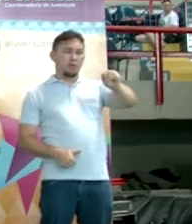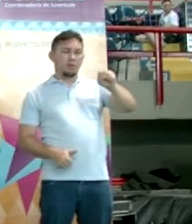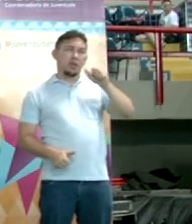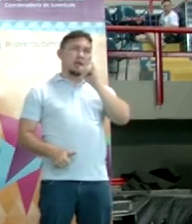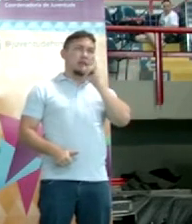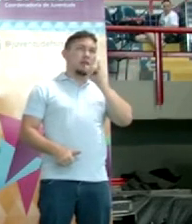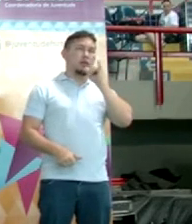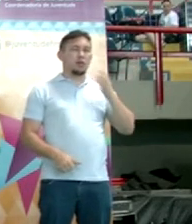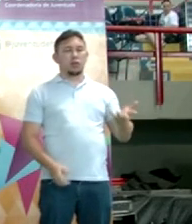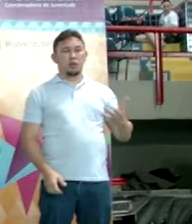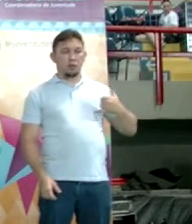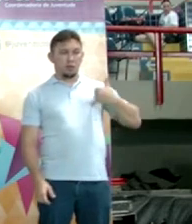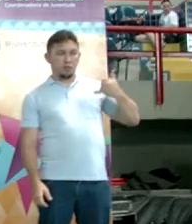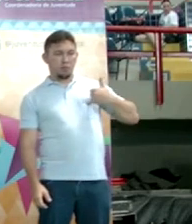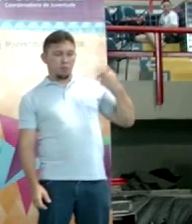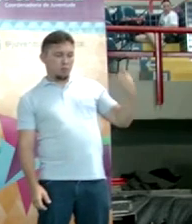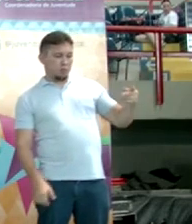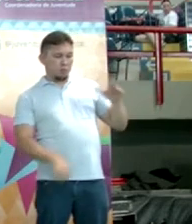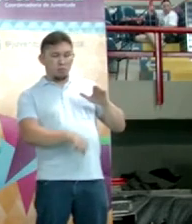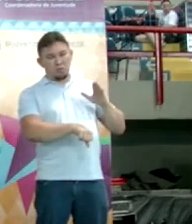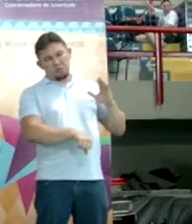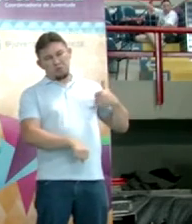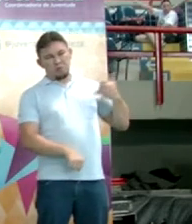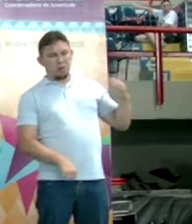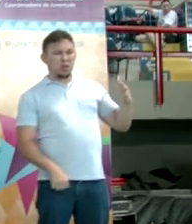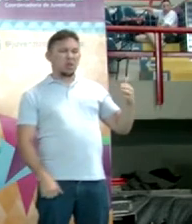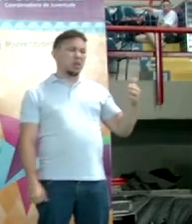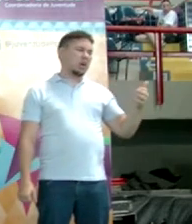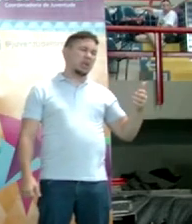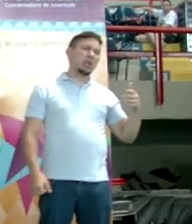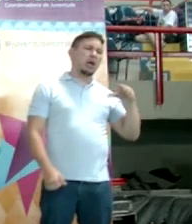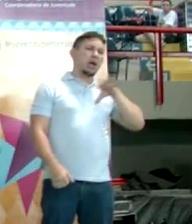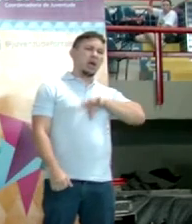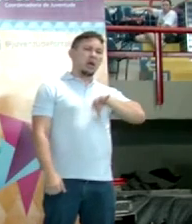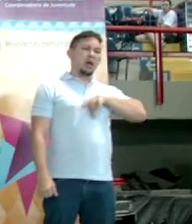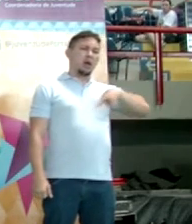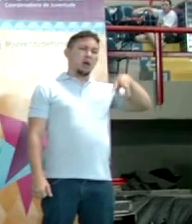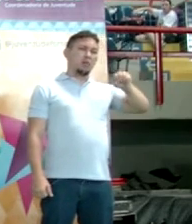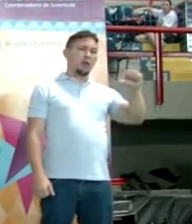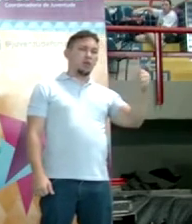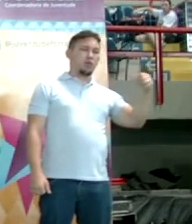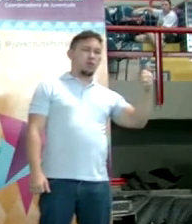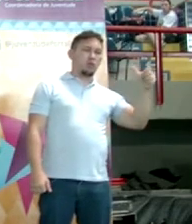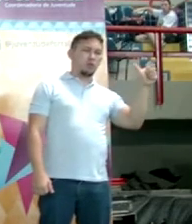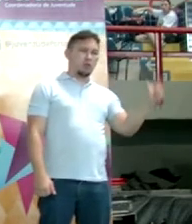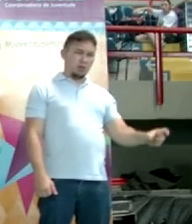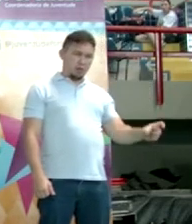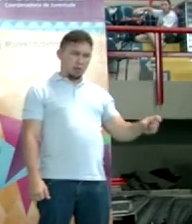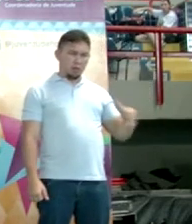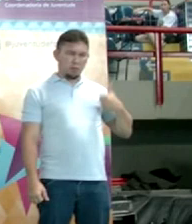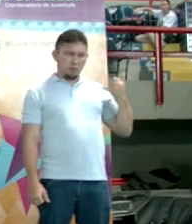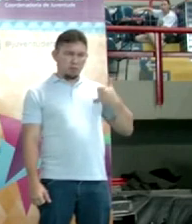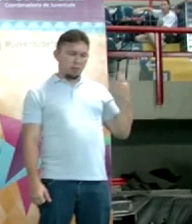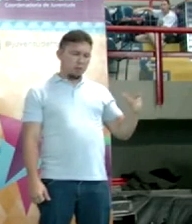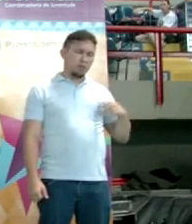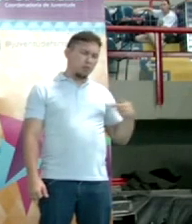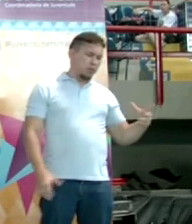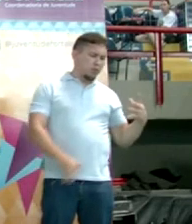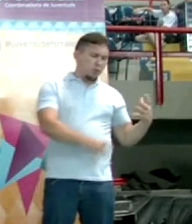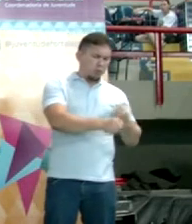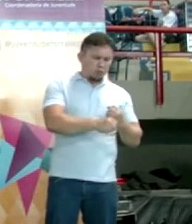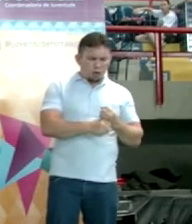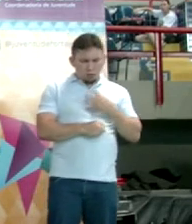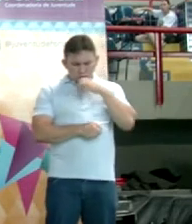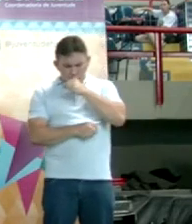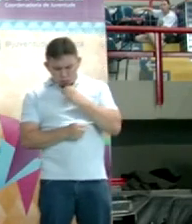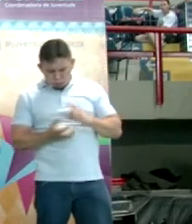menarca, a puberdade começando por volta dos 11 anos, tá? Então, por volta dos 11 anos, se você fazer um cálculo